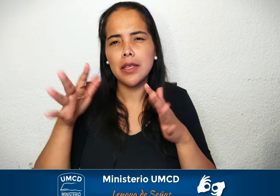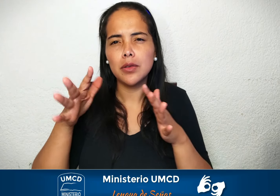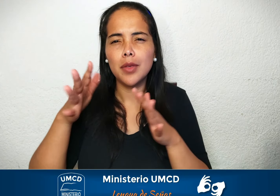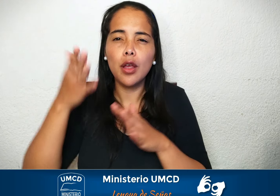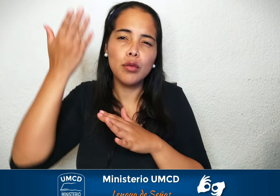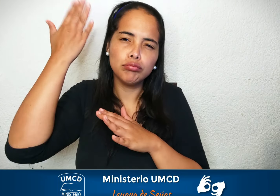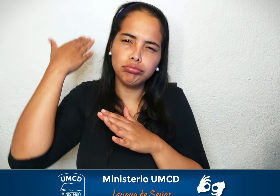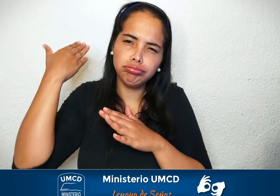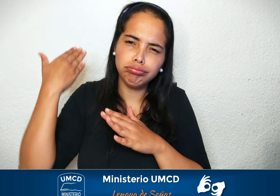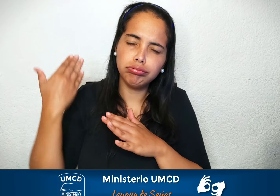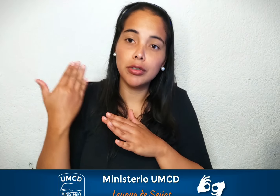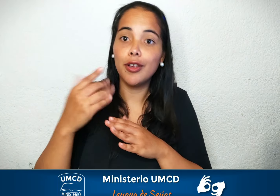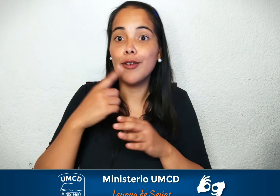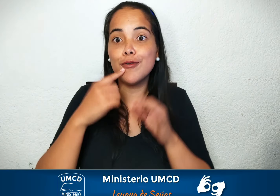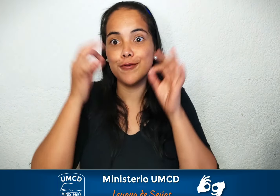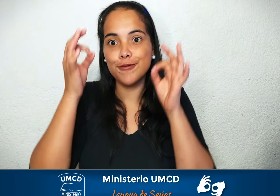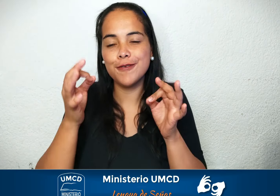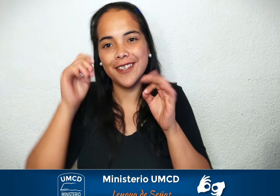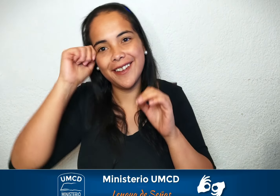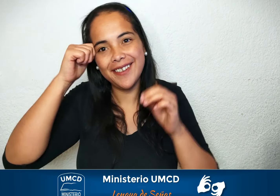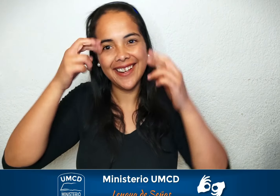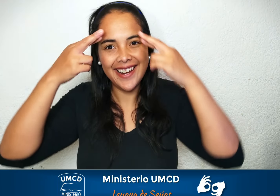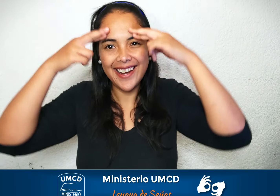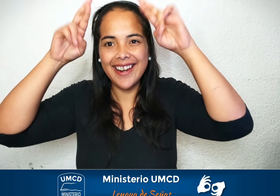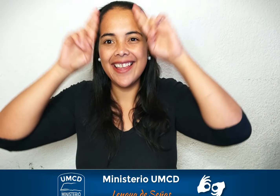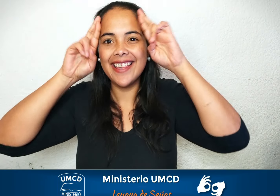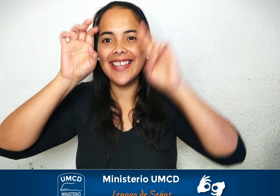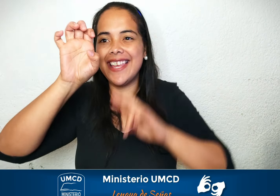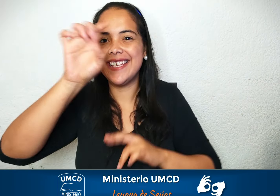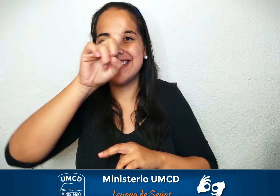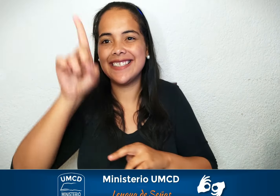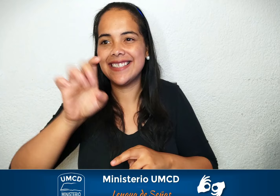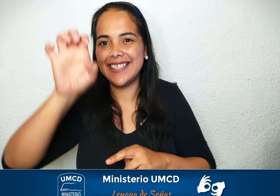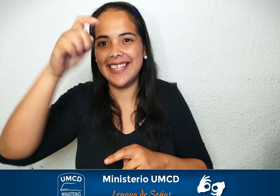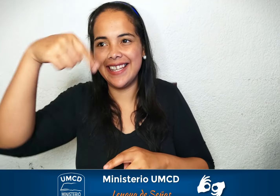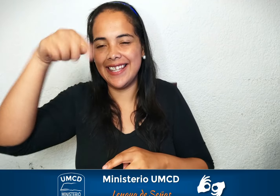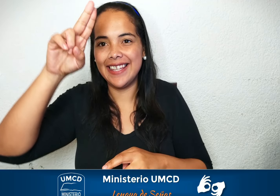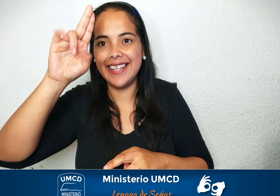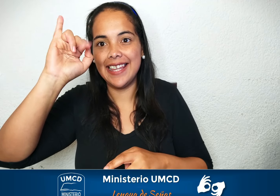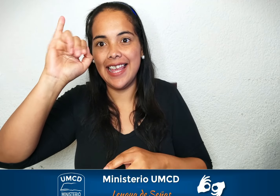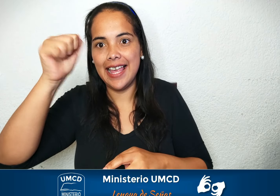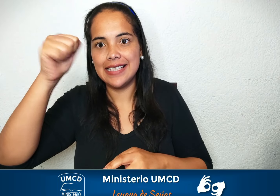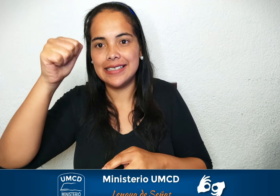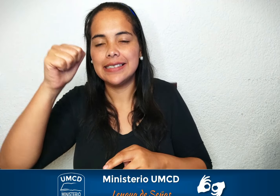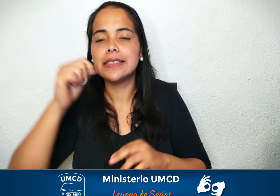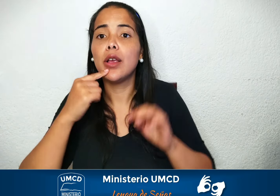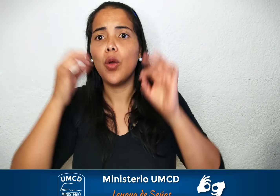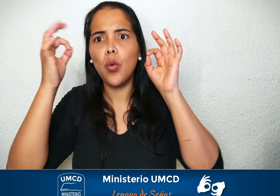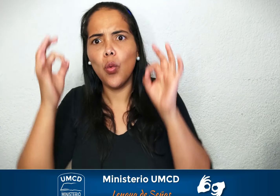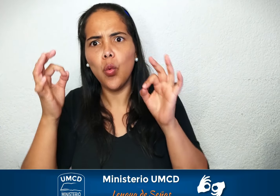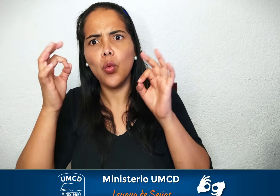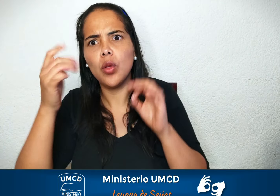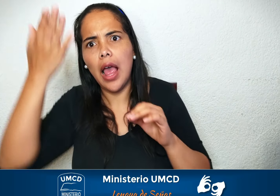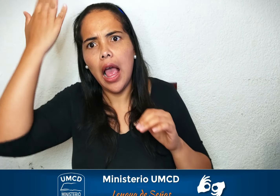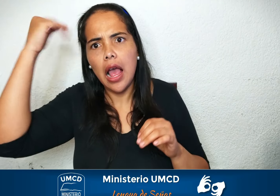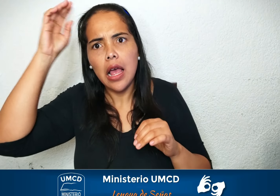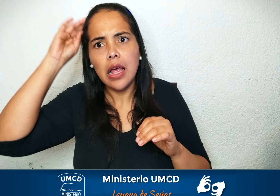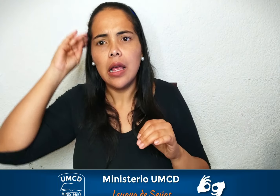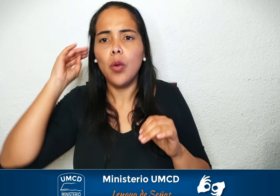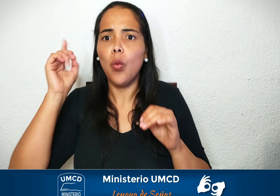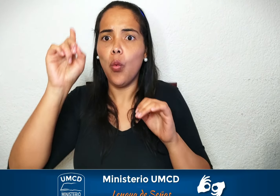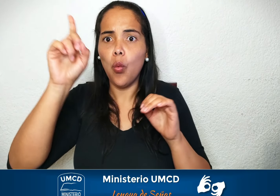Hace unos días consideramos la historia del rey Ezequías y de la amenaza que tuvo que experimentar a manos del